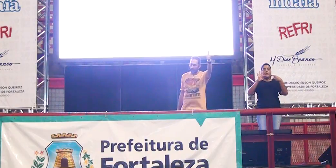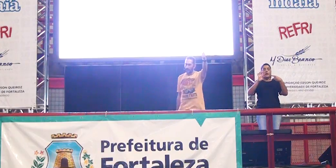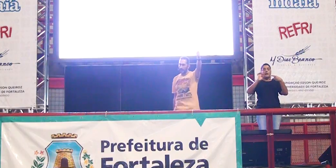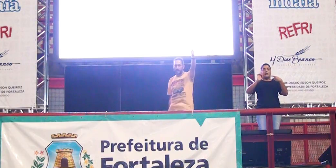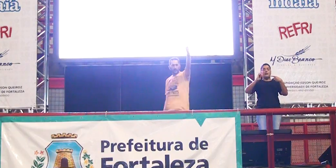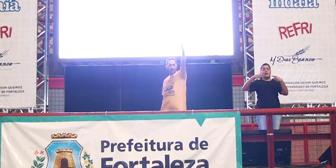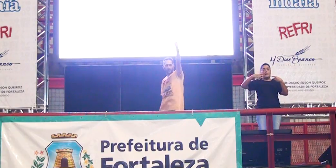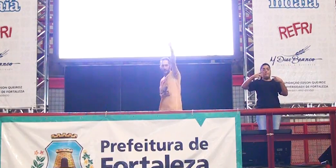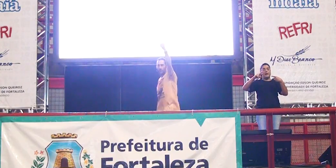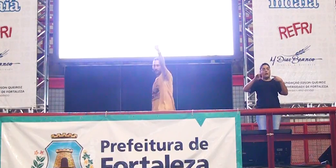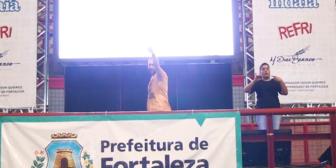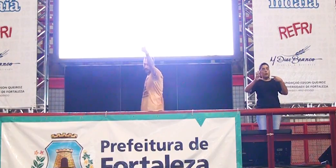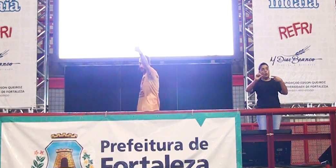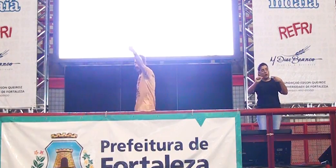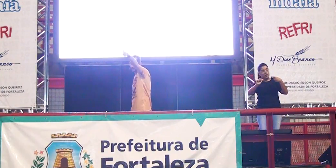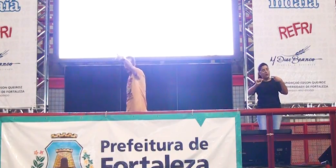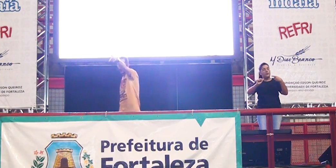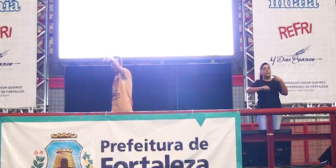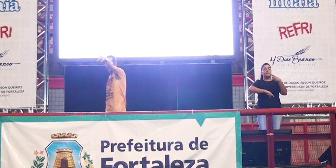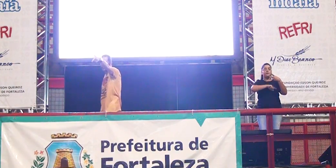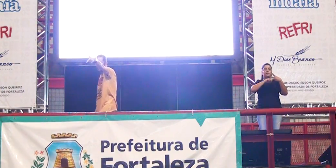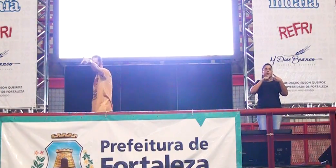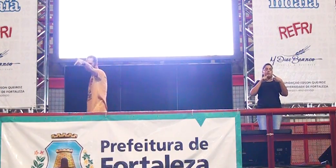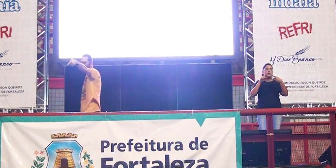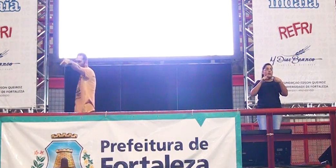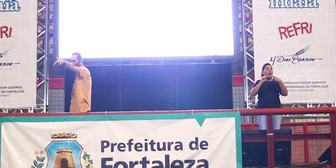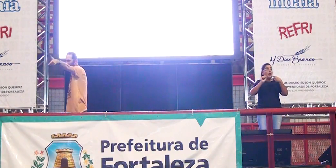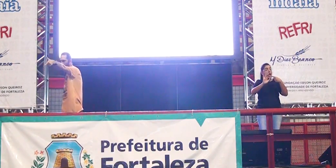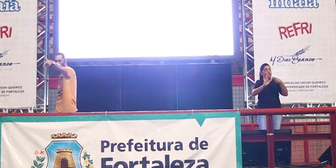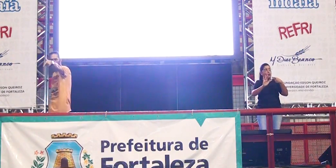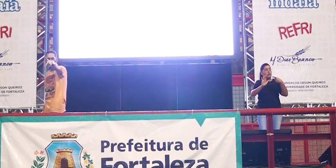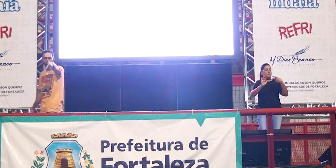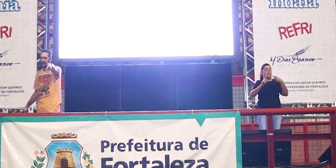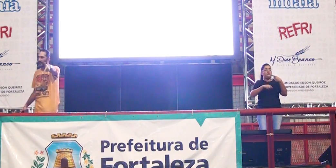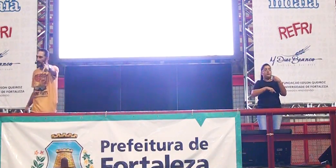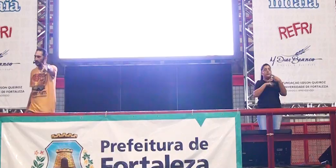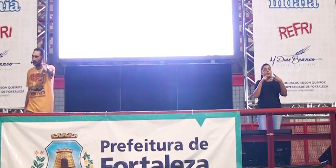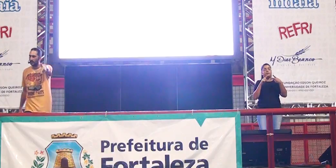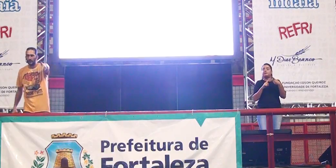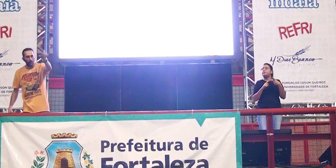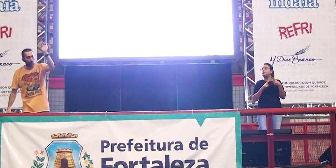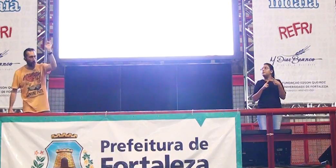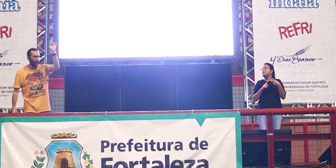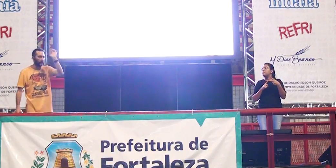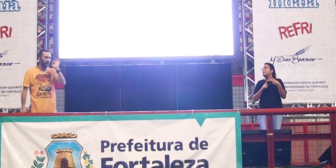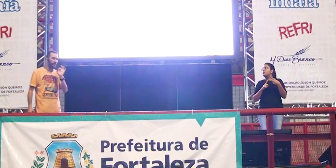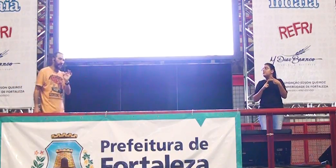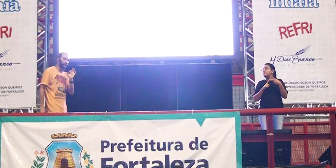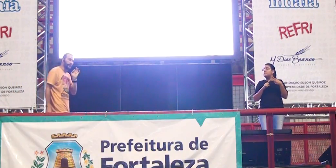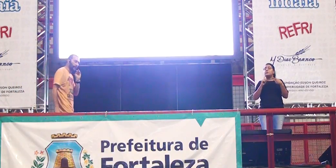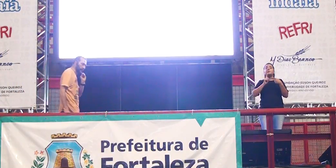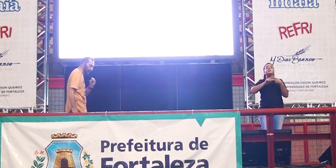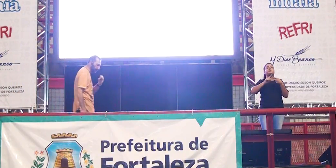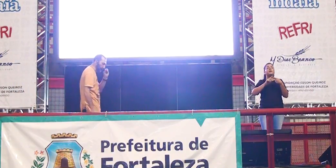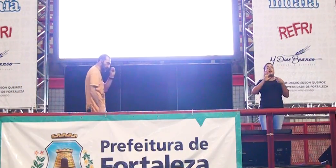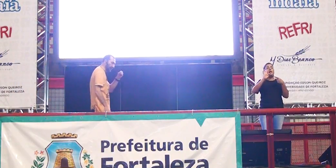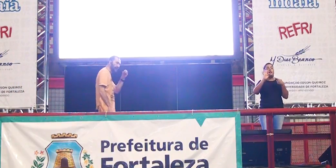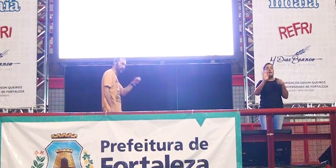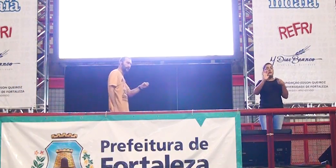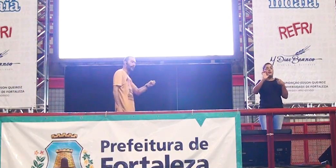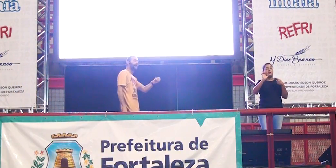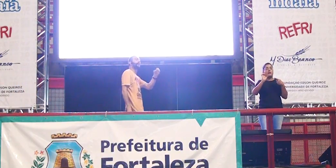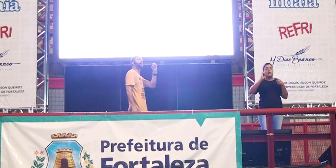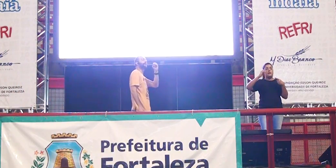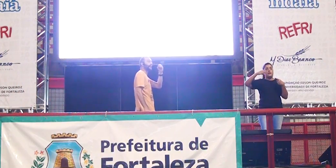Temperatura atmosférica é o primeiro elemento. Anotamos a temperatura atmosférica? Perfeito? Então Então, qual é o primeiro elemento importante para